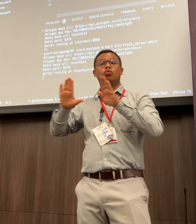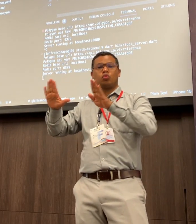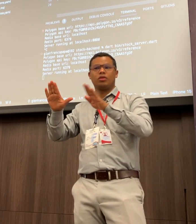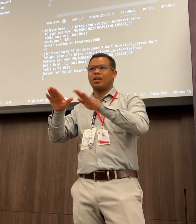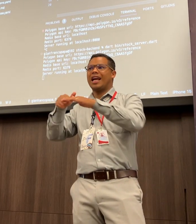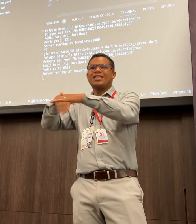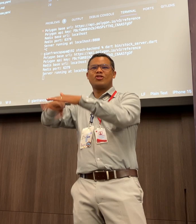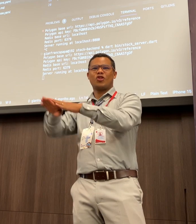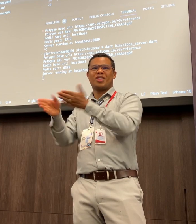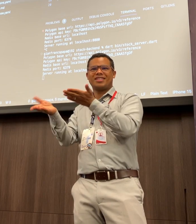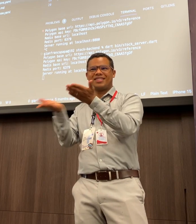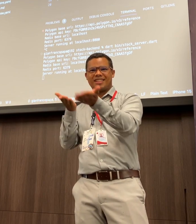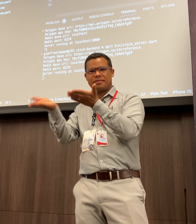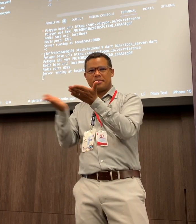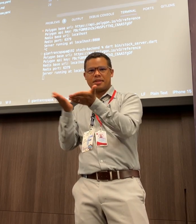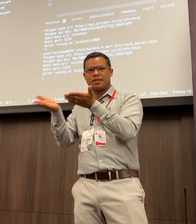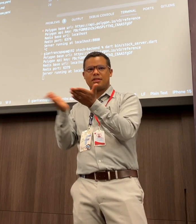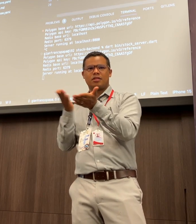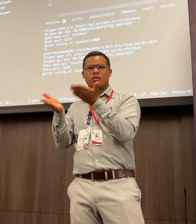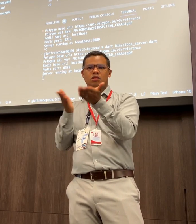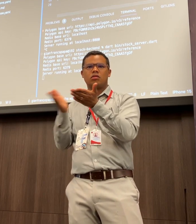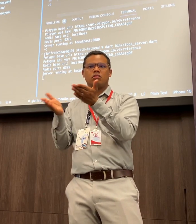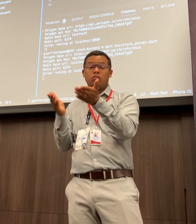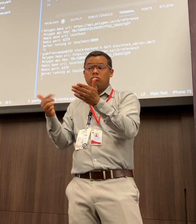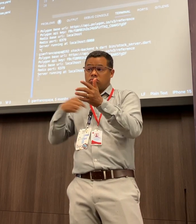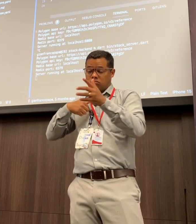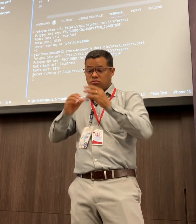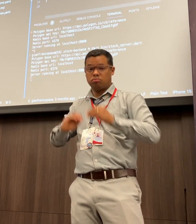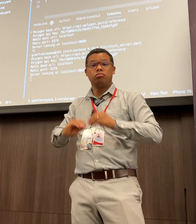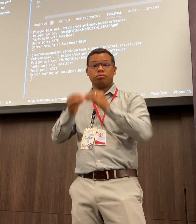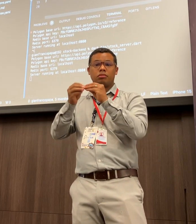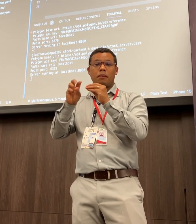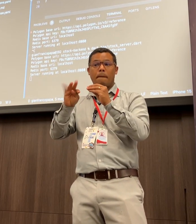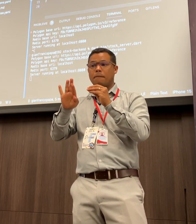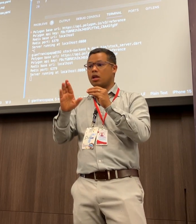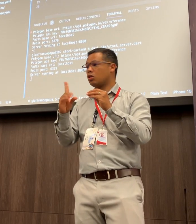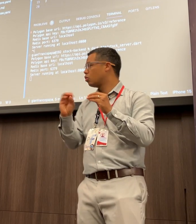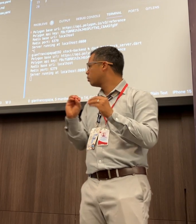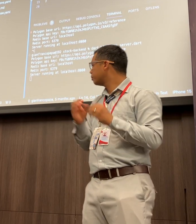vamos a tener simplemente un método que es